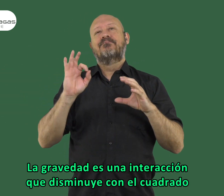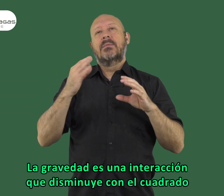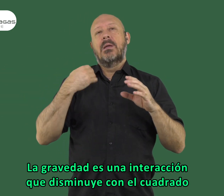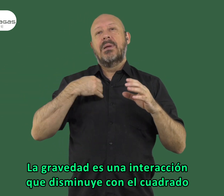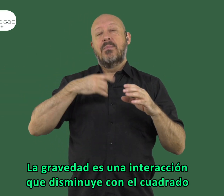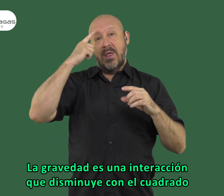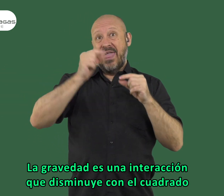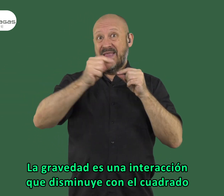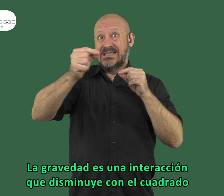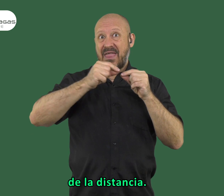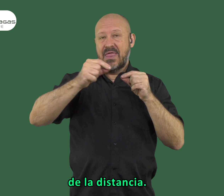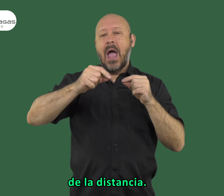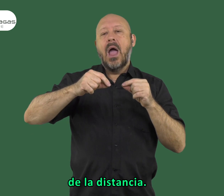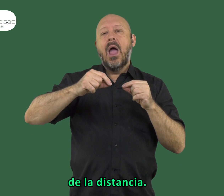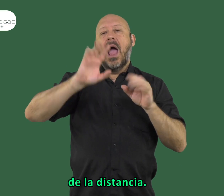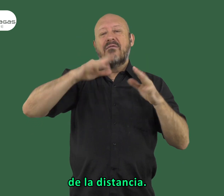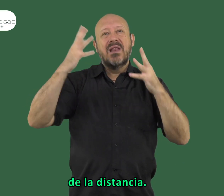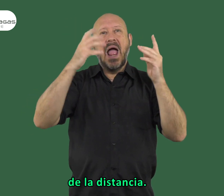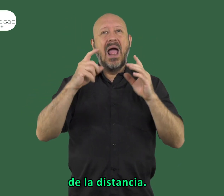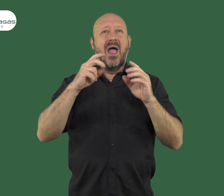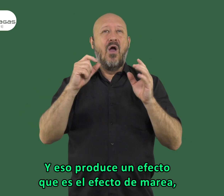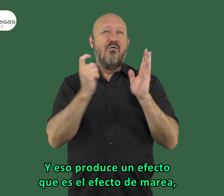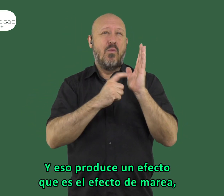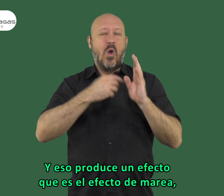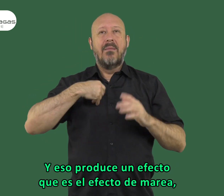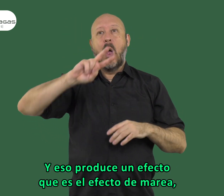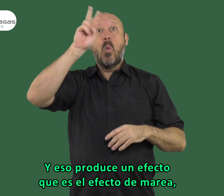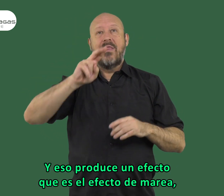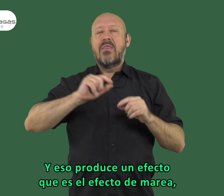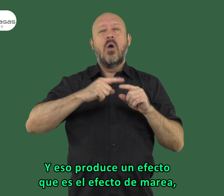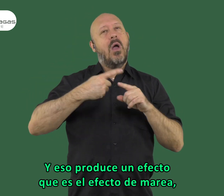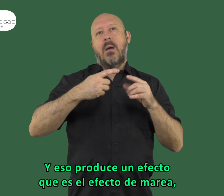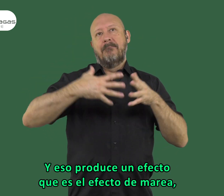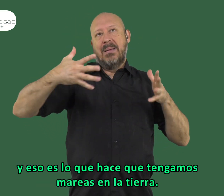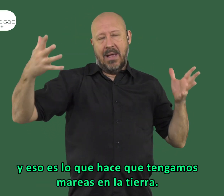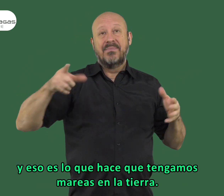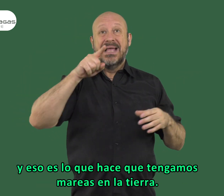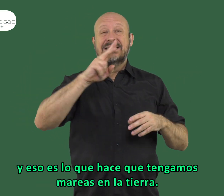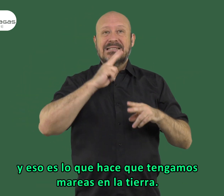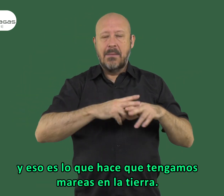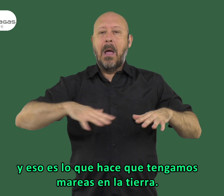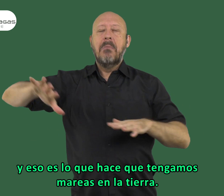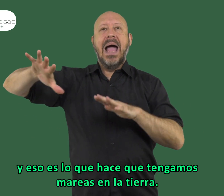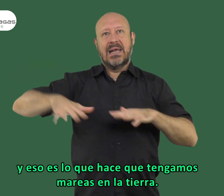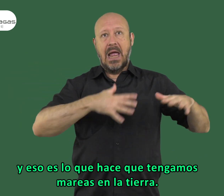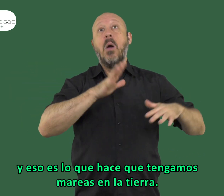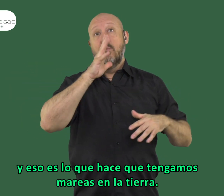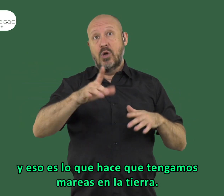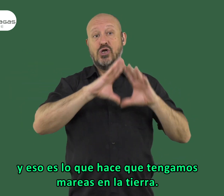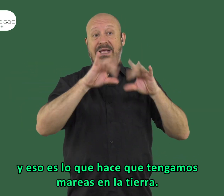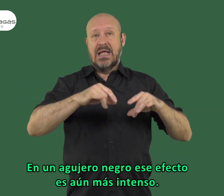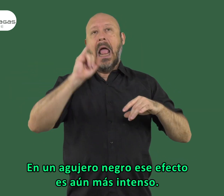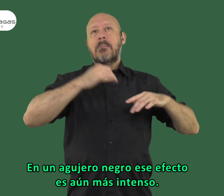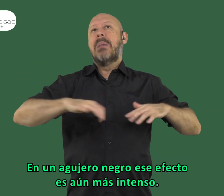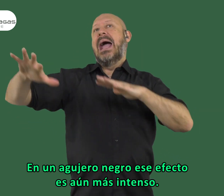interacción que disminuye con el cuadrado de la distancia. Y eso produce un efecto que es el efecto de marea. Y eso es lo que hace que tengamos mareas en la